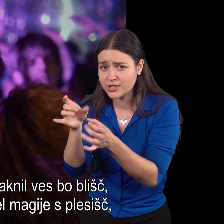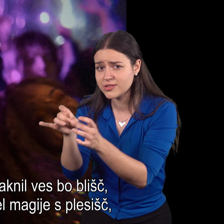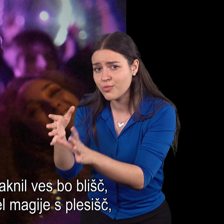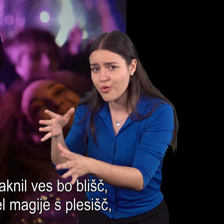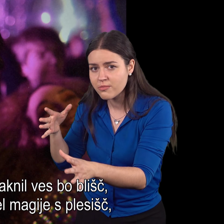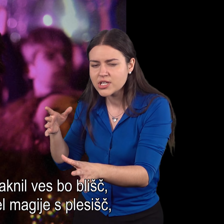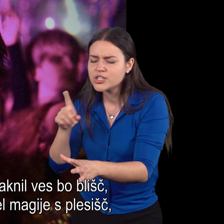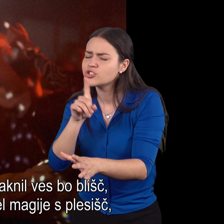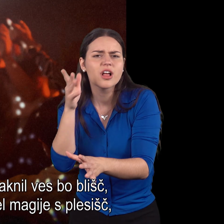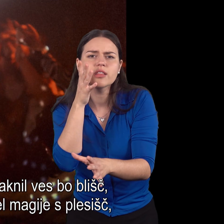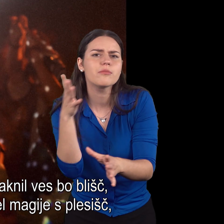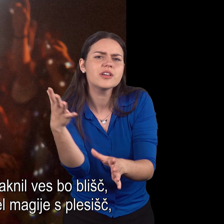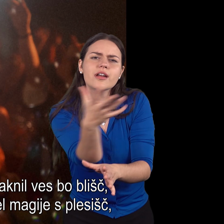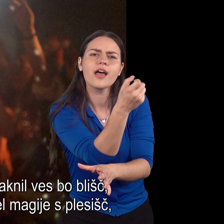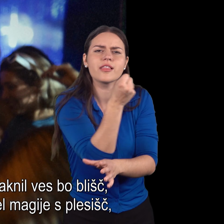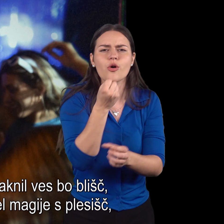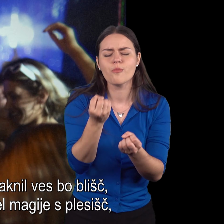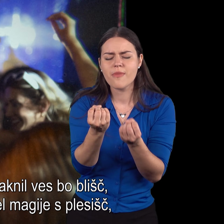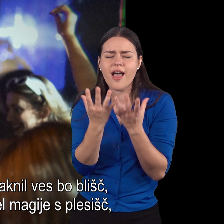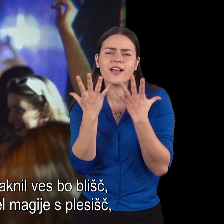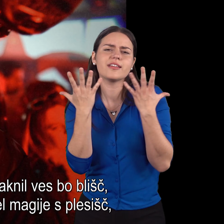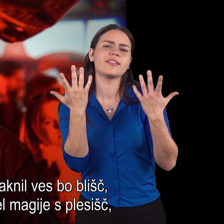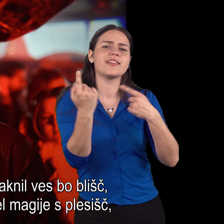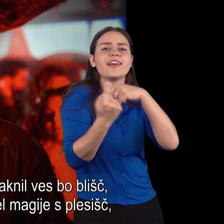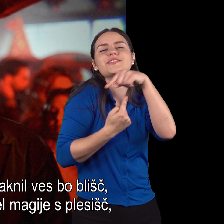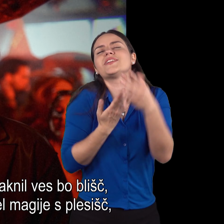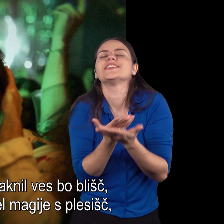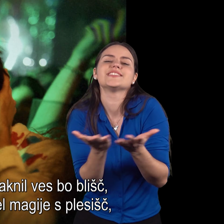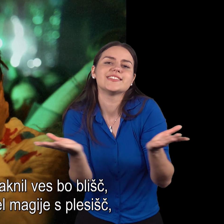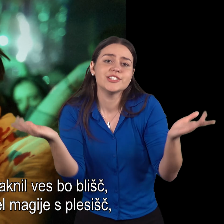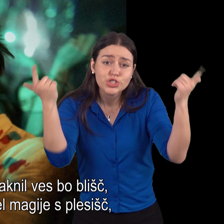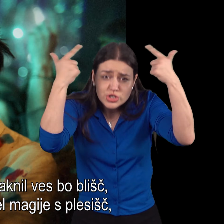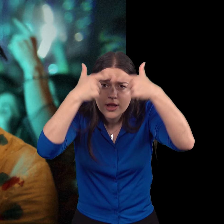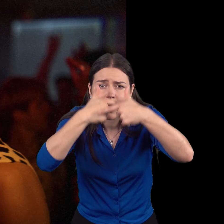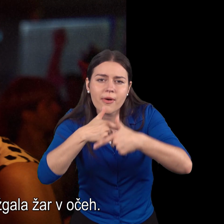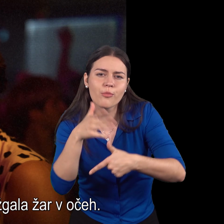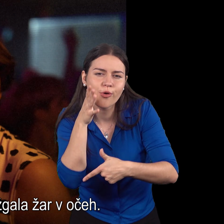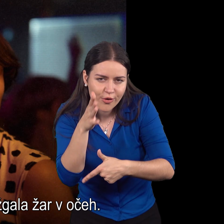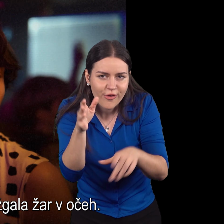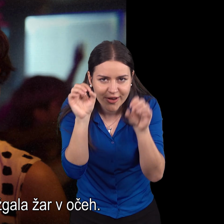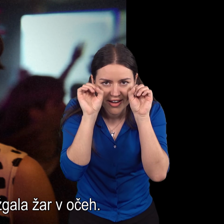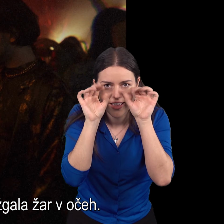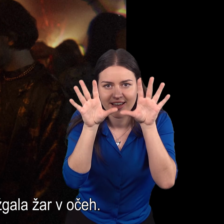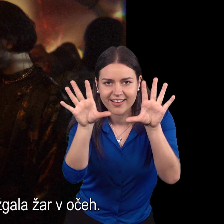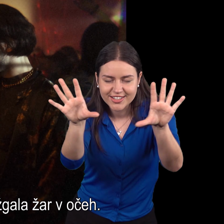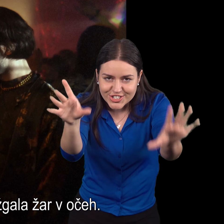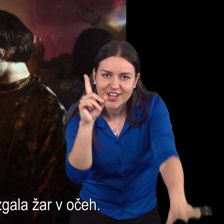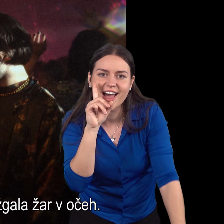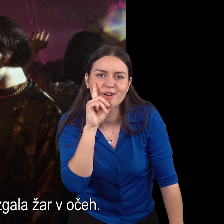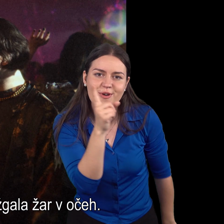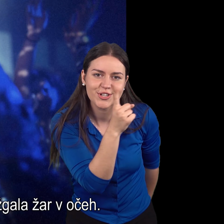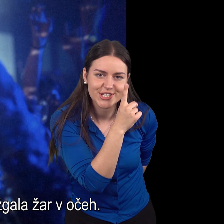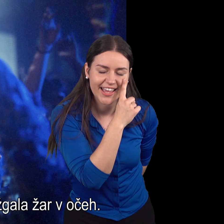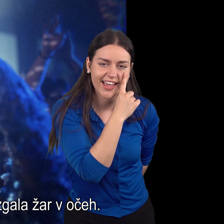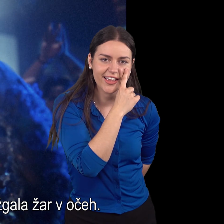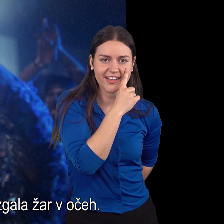odplaknil vas poblišč, da ne bi kradel magije s plesiš, tema bo prižgala